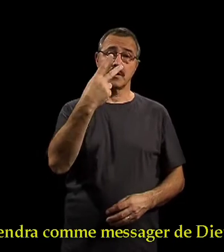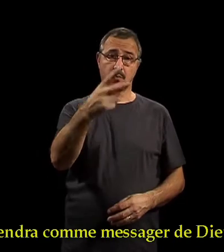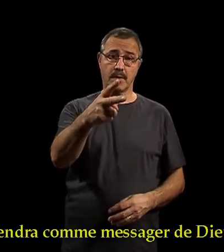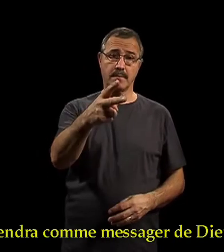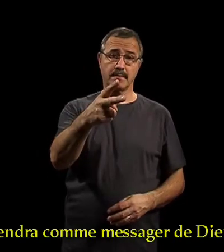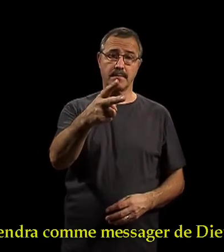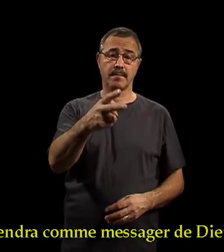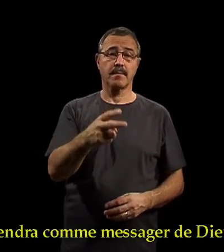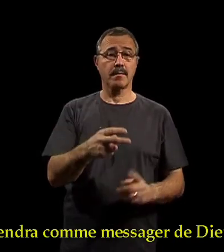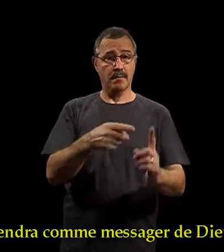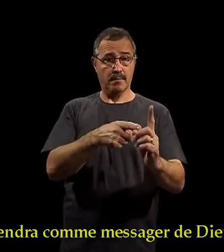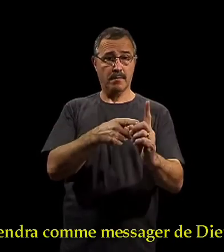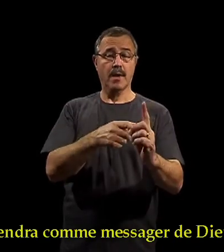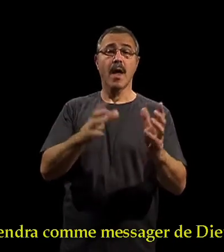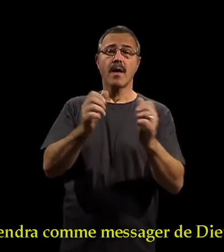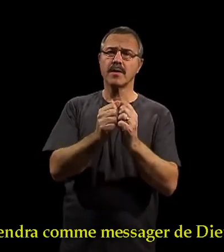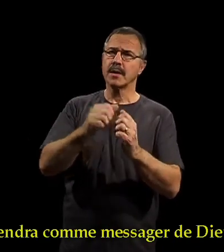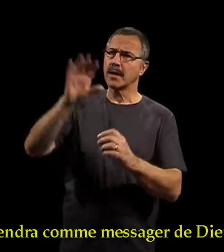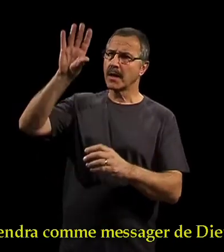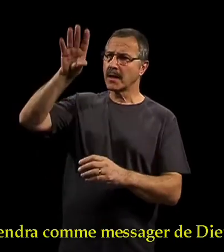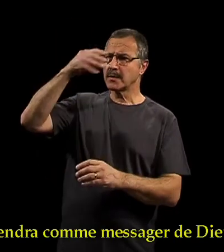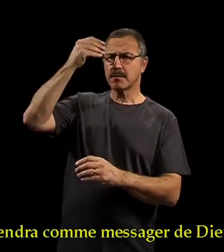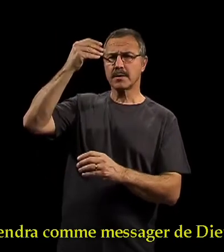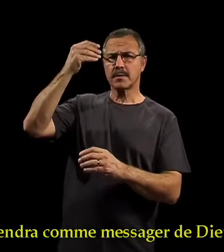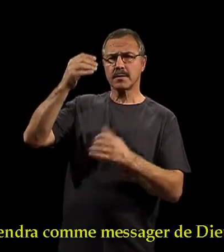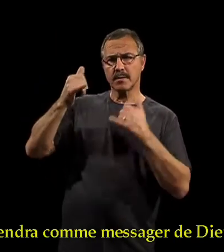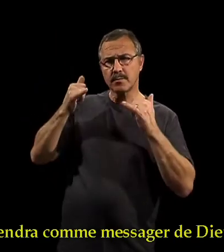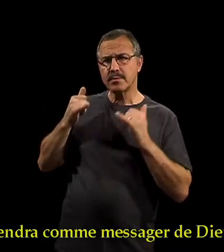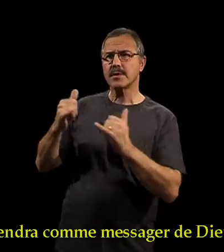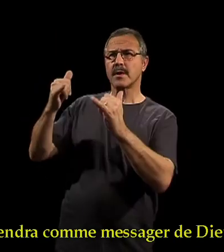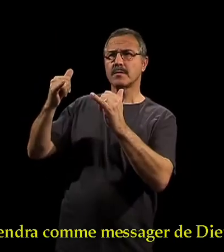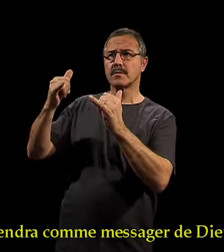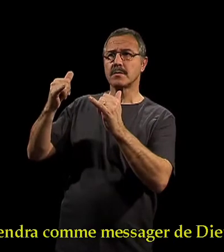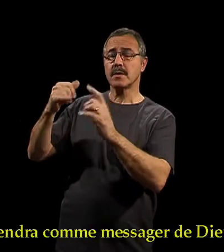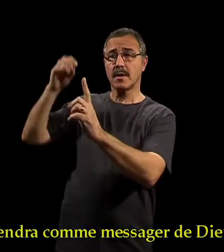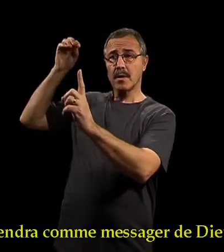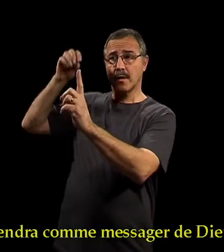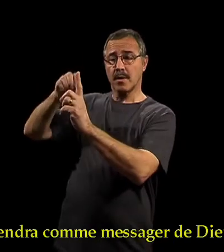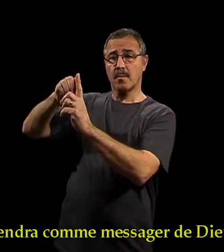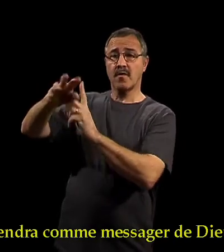Il viendra comme messager de Dieu avec l'Esprit et la puissance du prophète Élie.